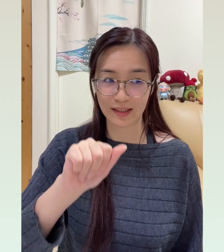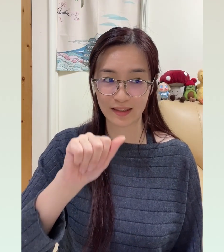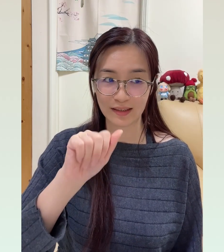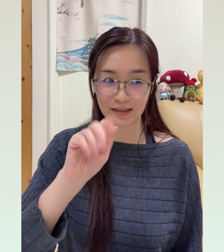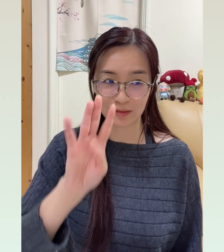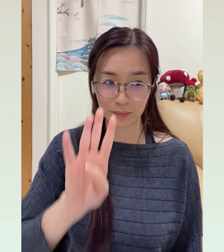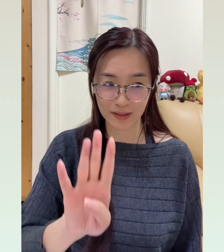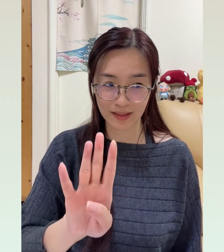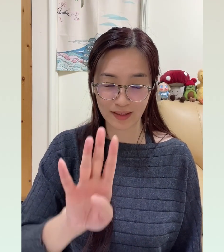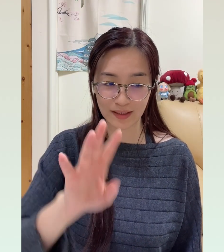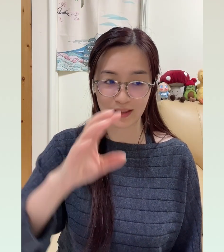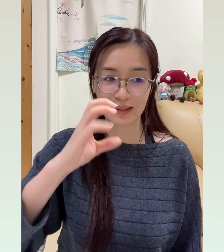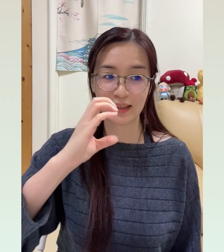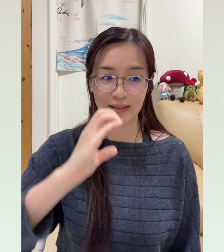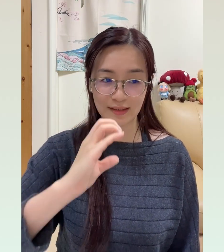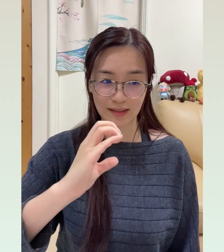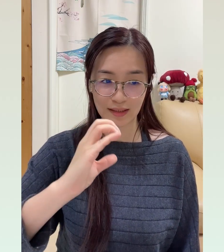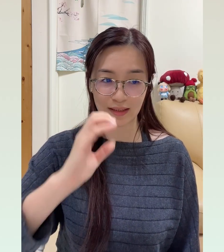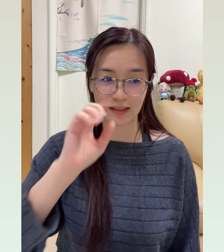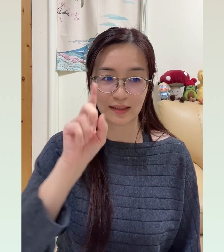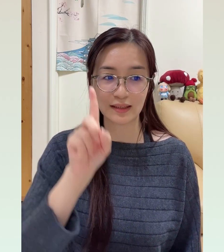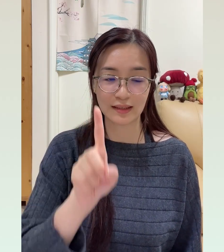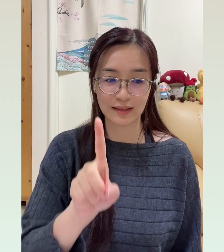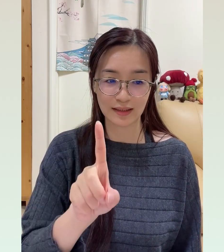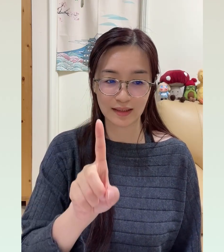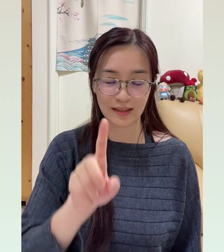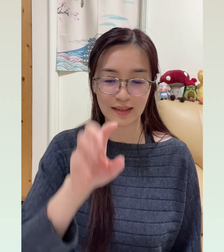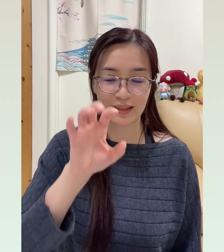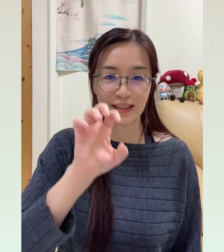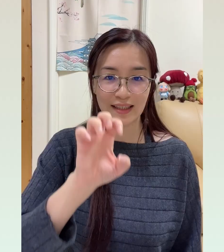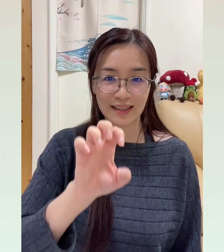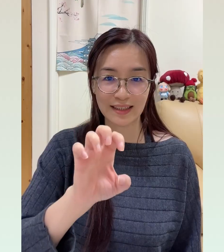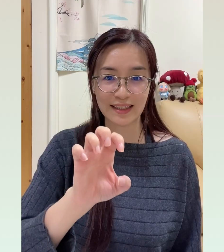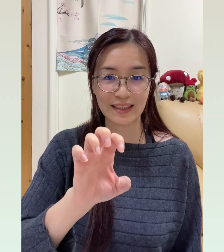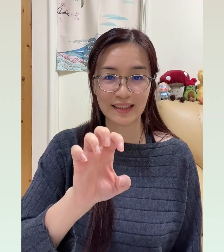A B C D E